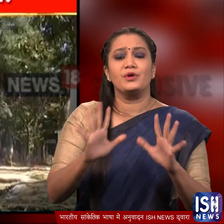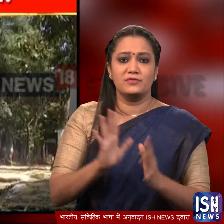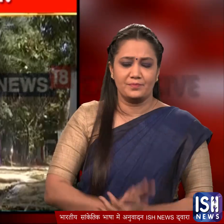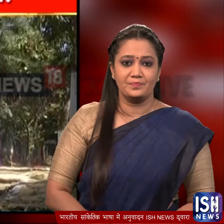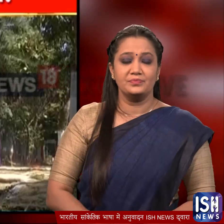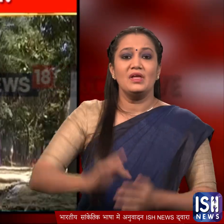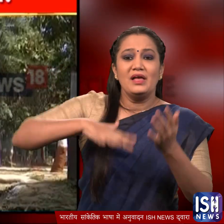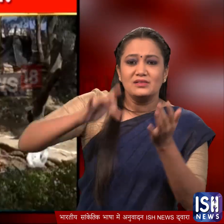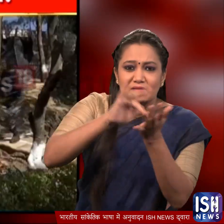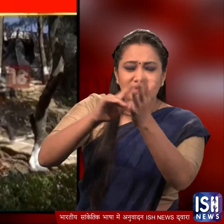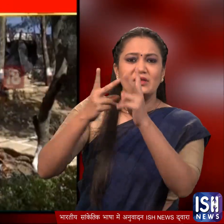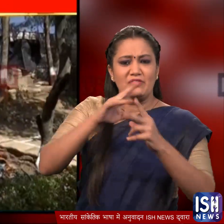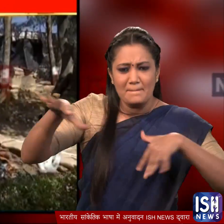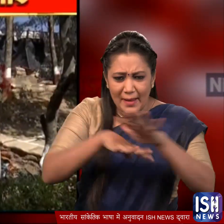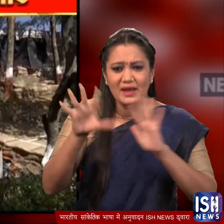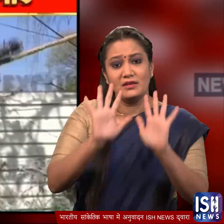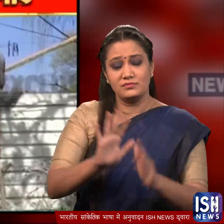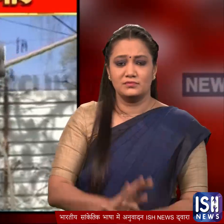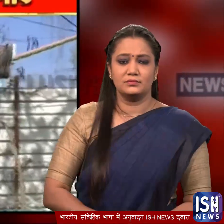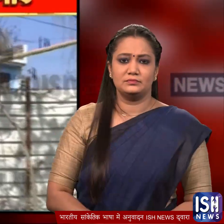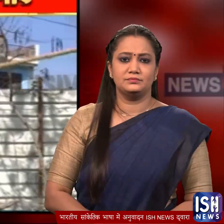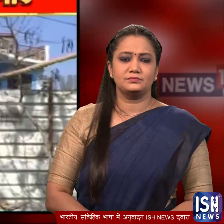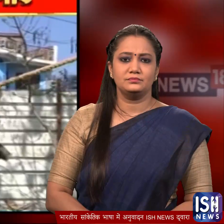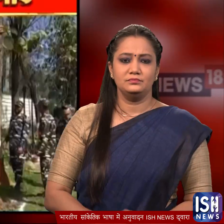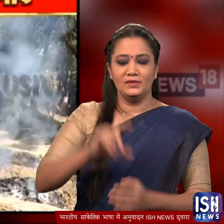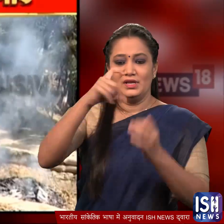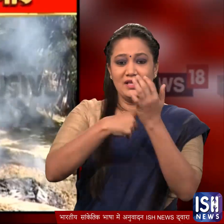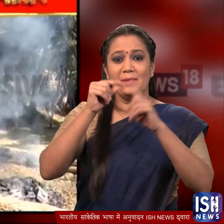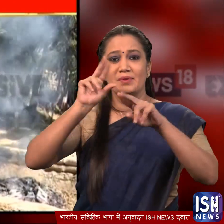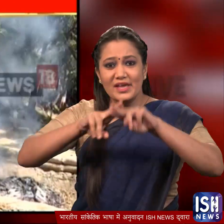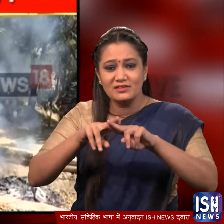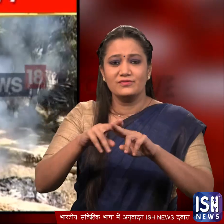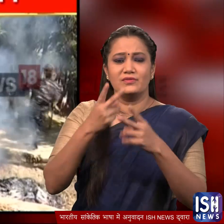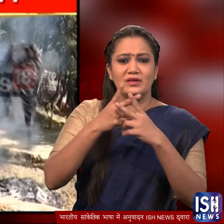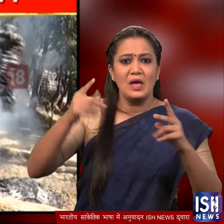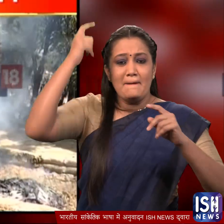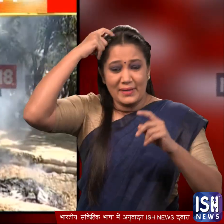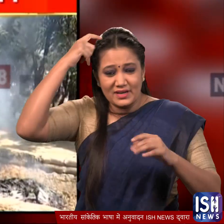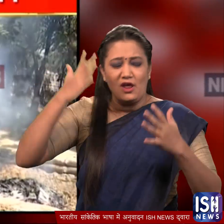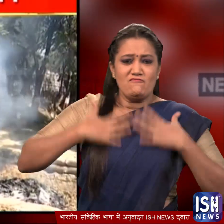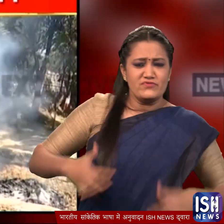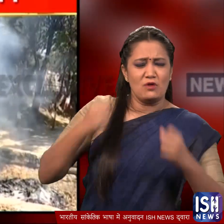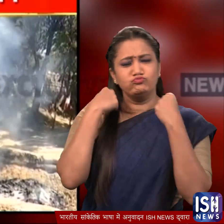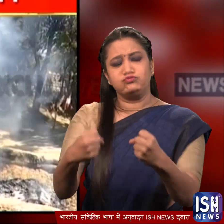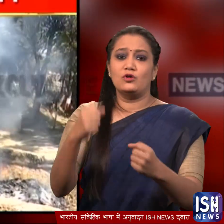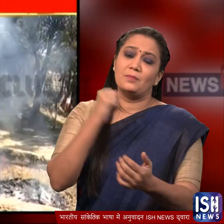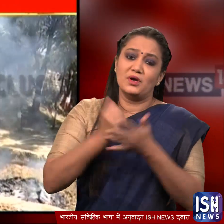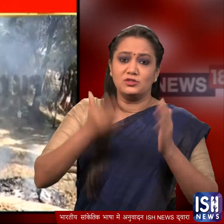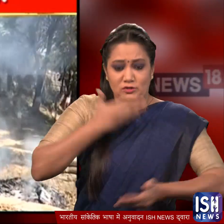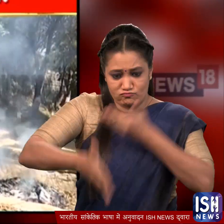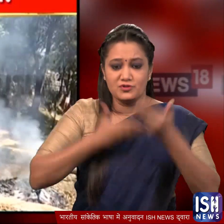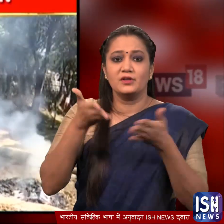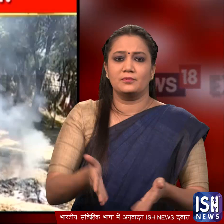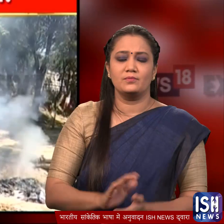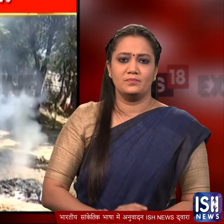के लिए ट्रेनिंग दी गई, जिसके लिए उस सेंटर में कई तरह के इंतजाम किए गए। सीआरपीएफ के जवानों को मेंटली और फिजिकल तौर पे